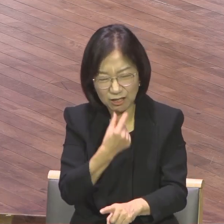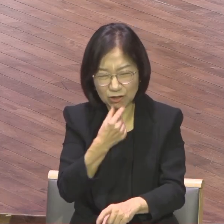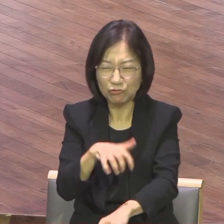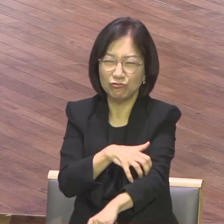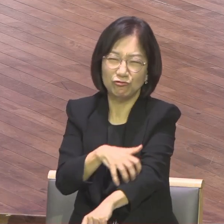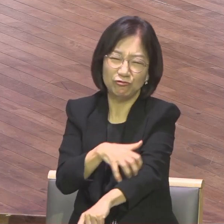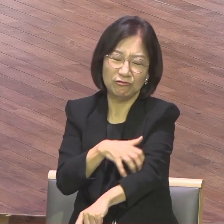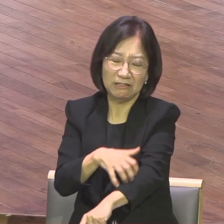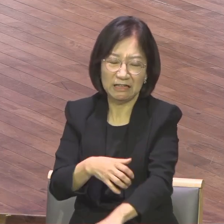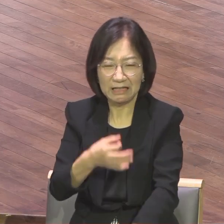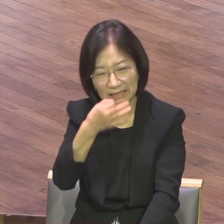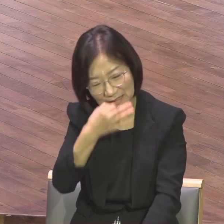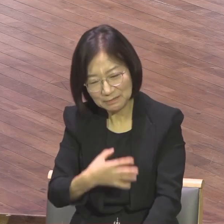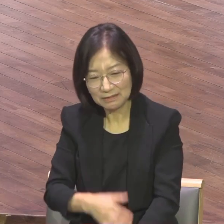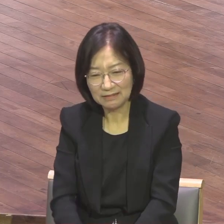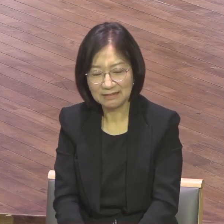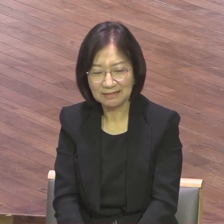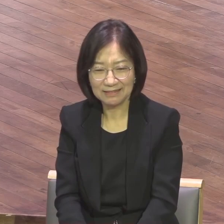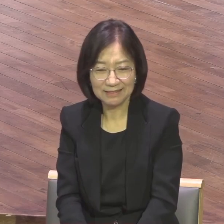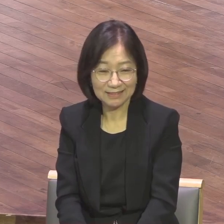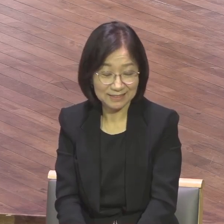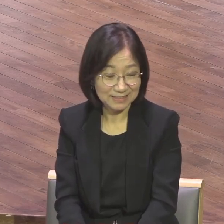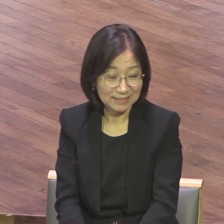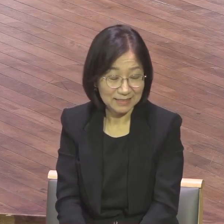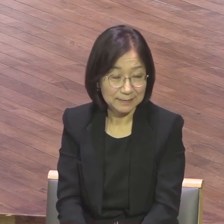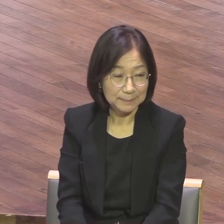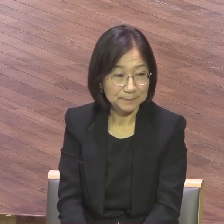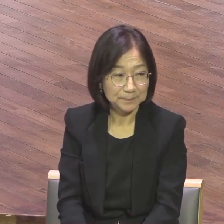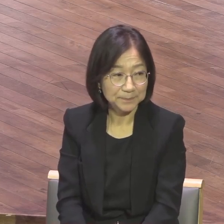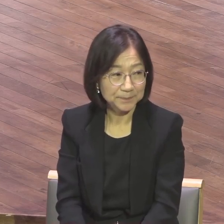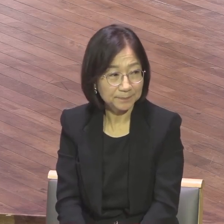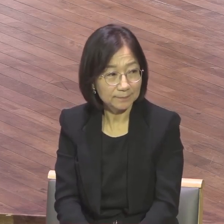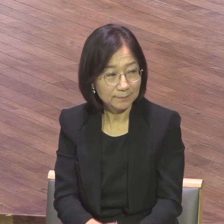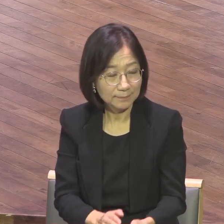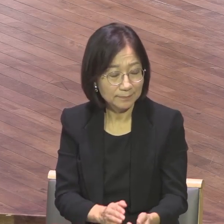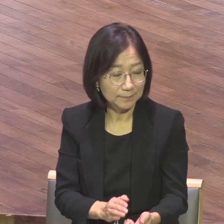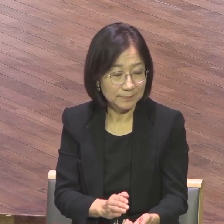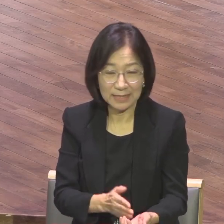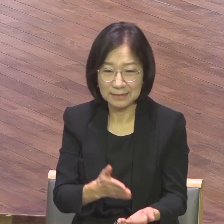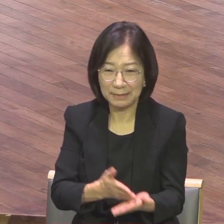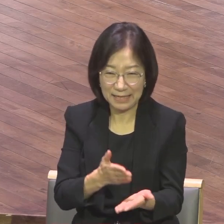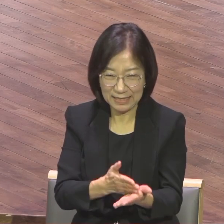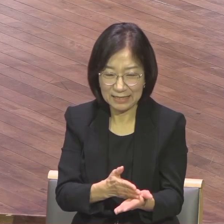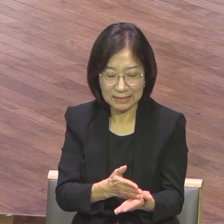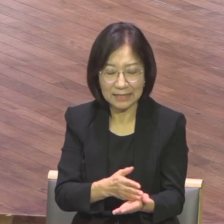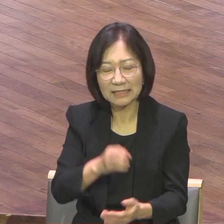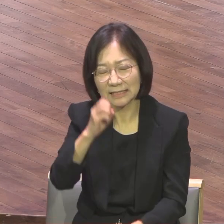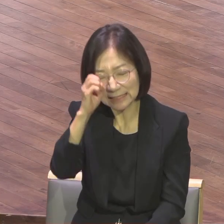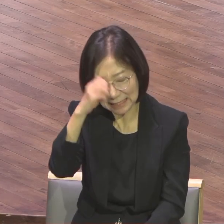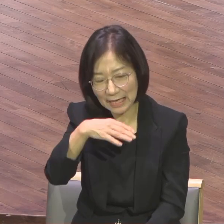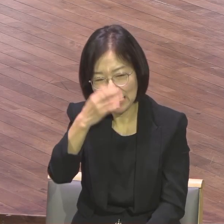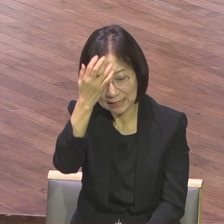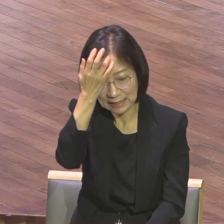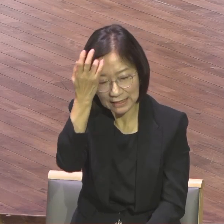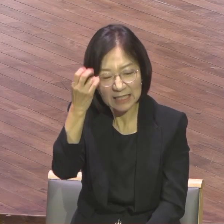부담스러워. 힘들어. 그런 거 하지 마. 뭐 별나게 그러냐?